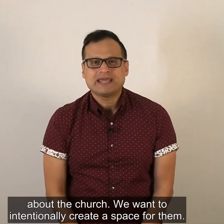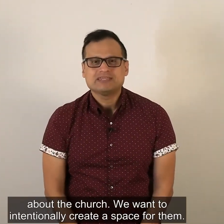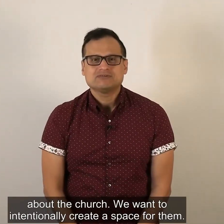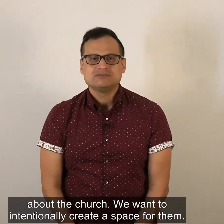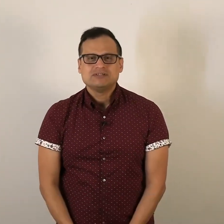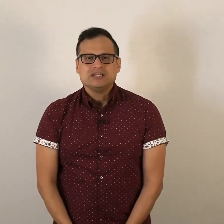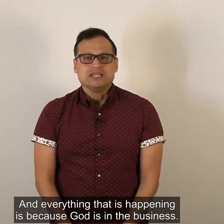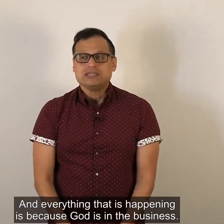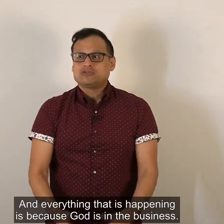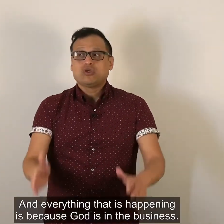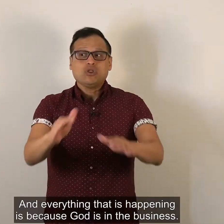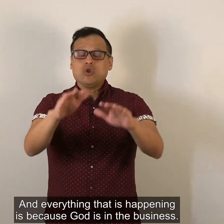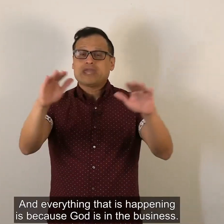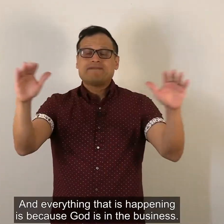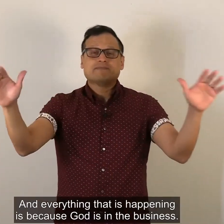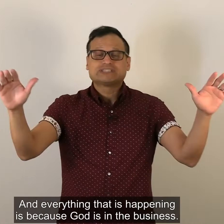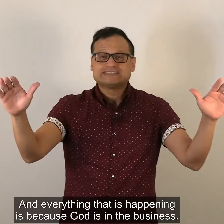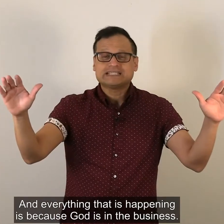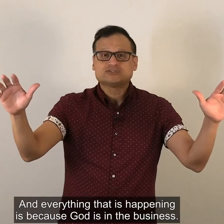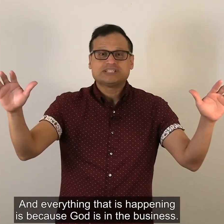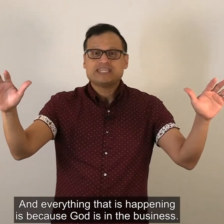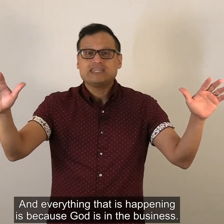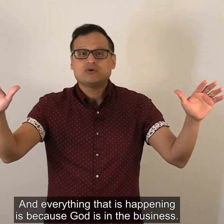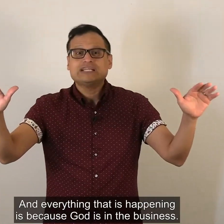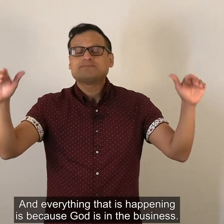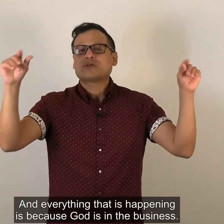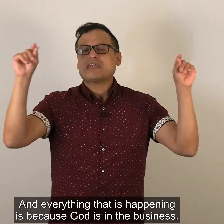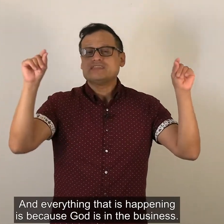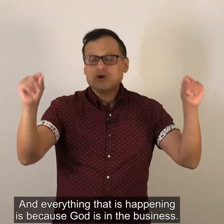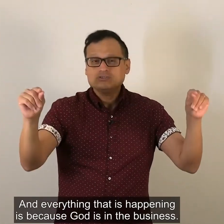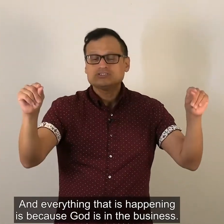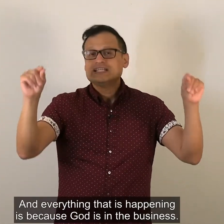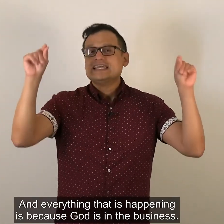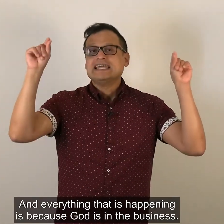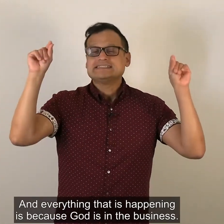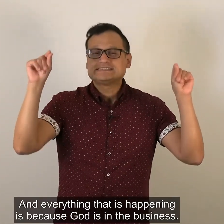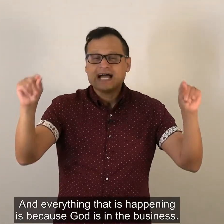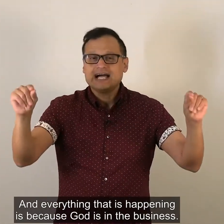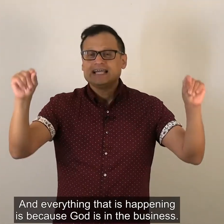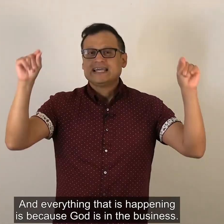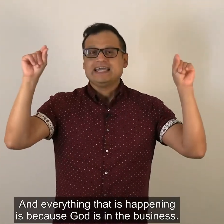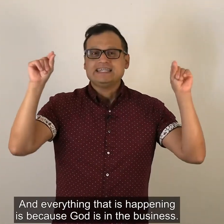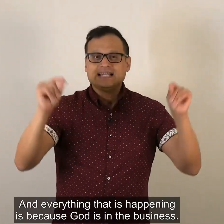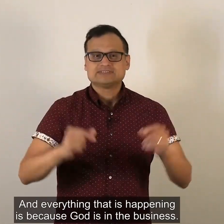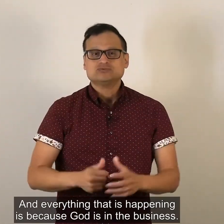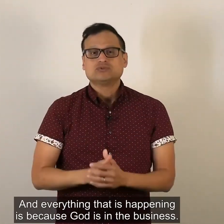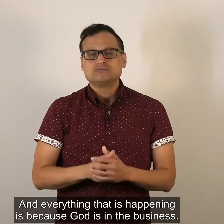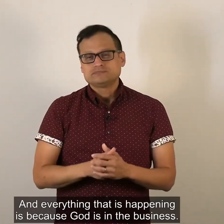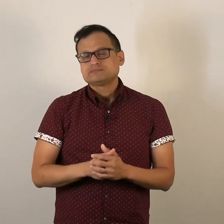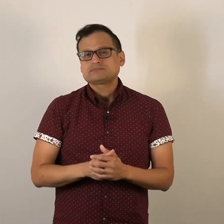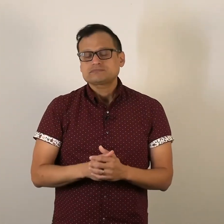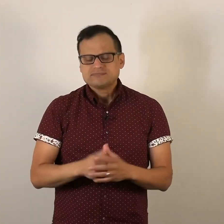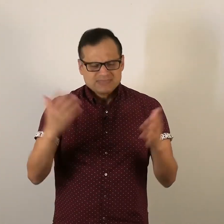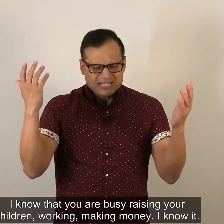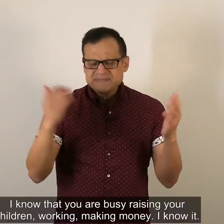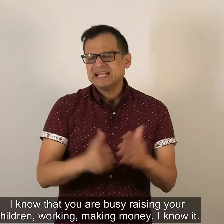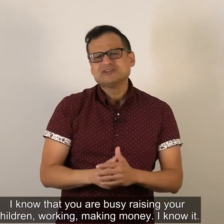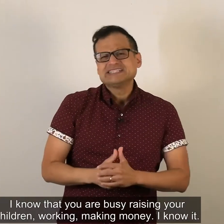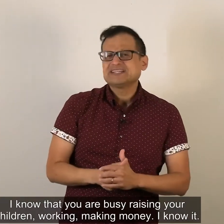ello. Y todo lo que vemos que está sucediendo es porque Dios está en el asunto. Y mira, yo sé que tú